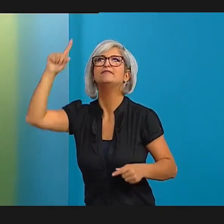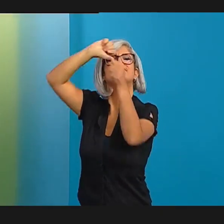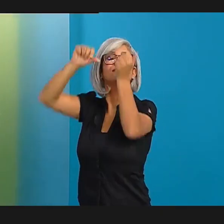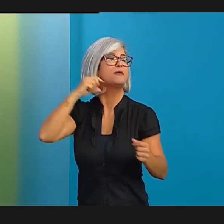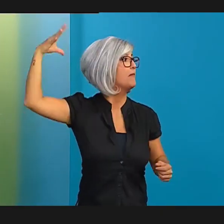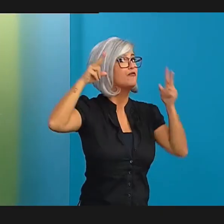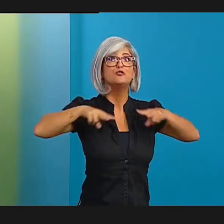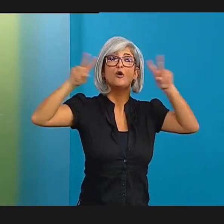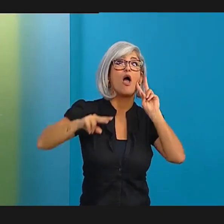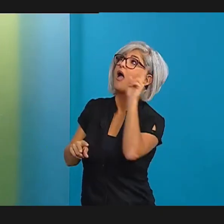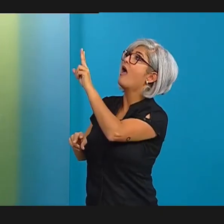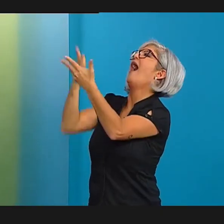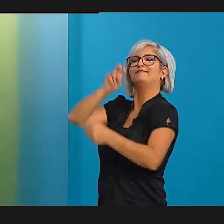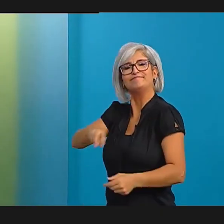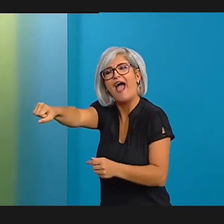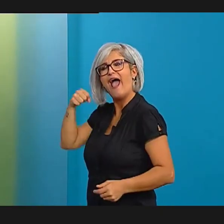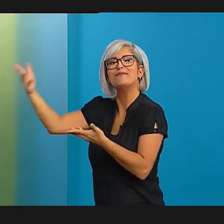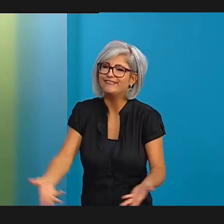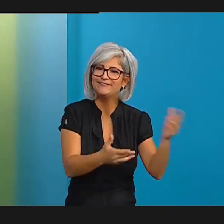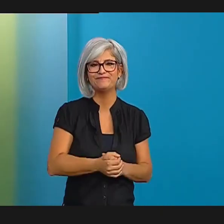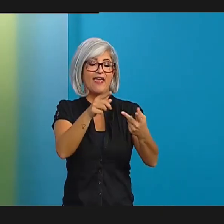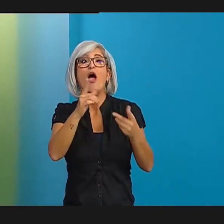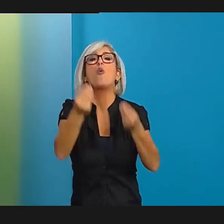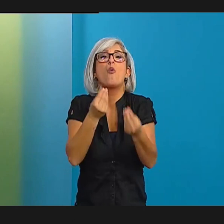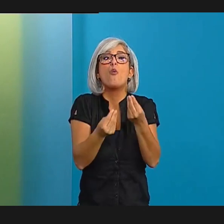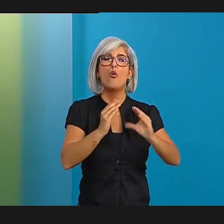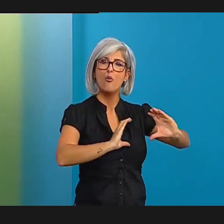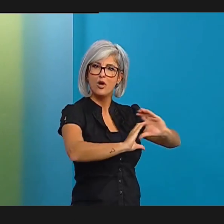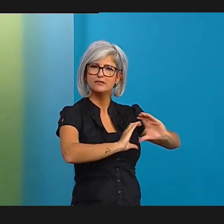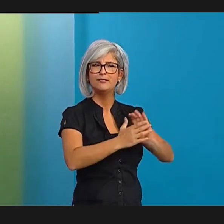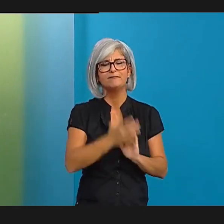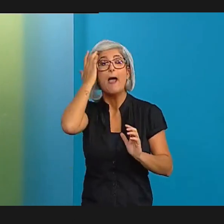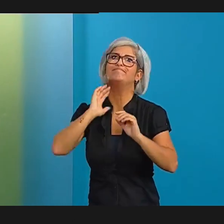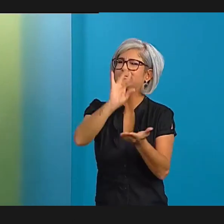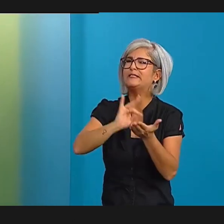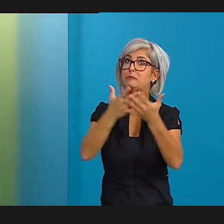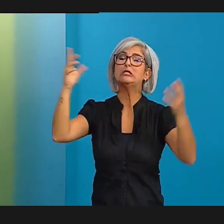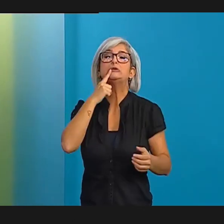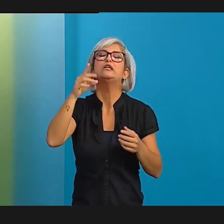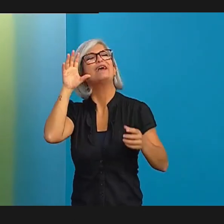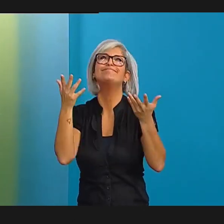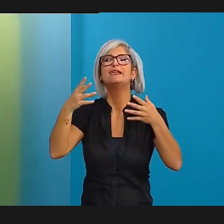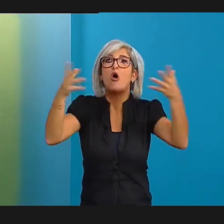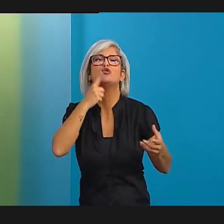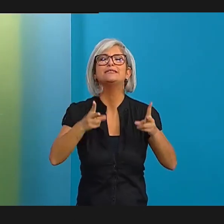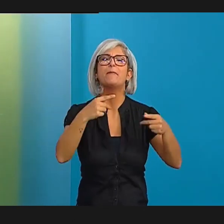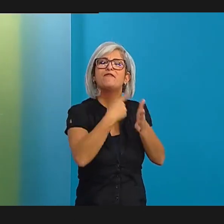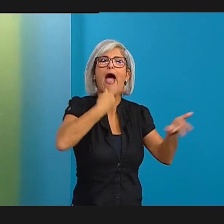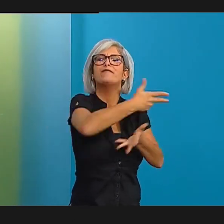que vai substituir a campainha, né? Aquela luz vai trazer uma informação visual e o surdo pode então fazer esse atendimento. Em relação ao processo de comunicação, a maioria das pessoas